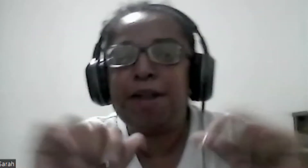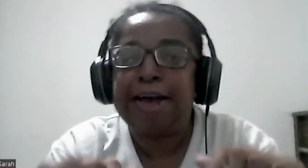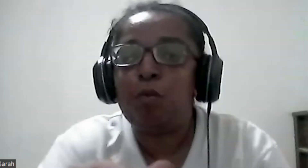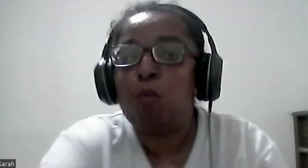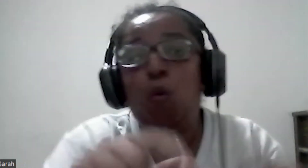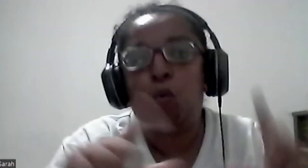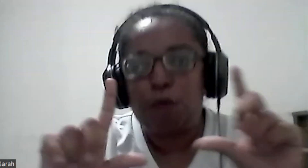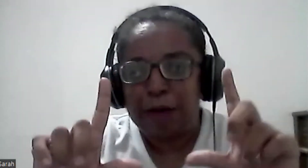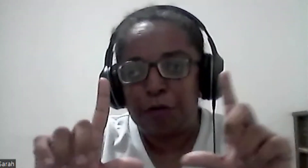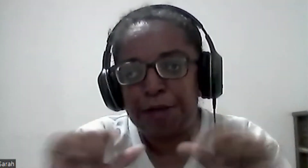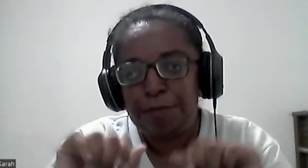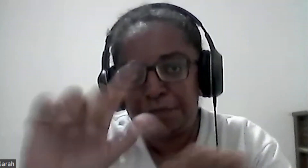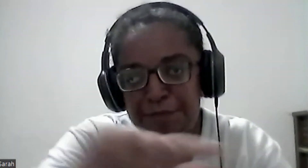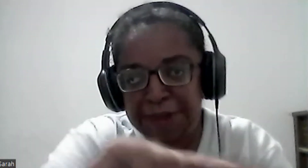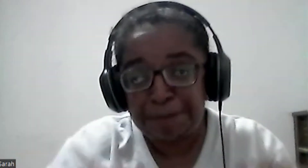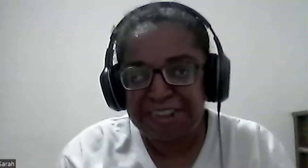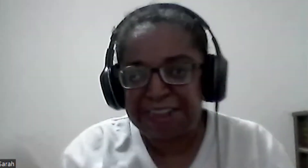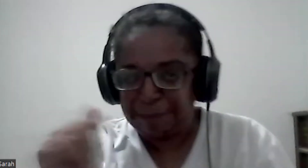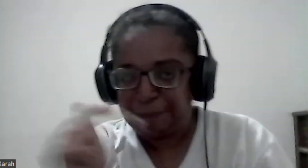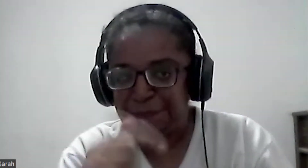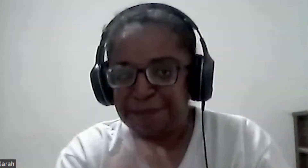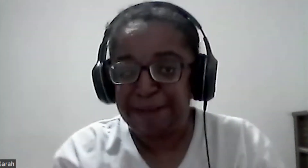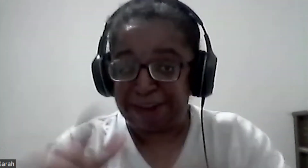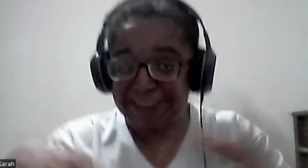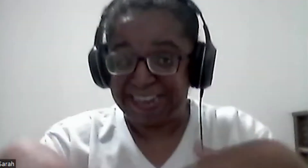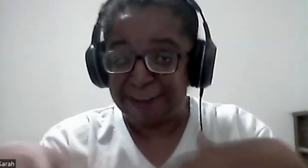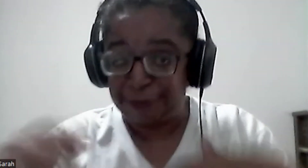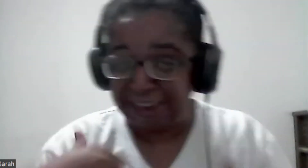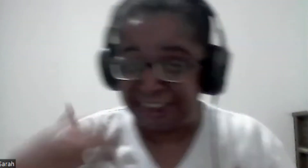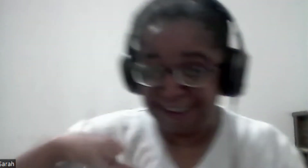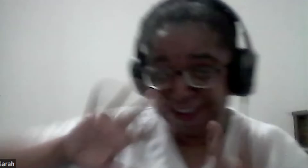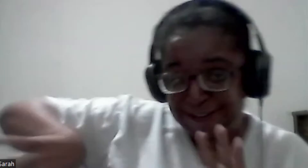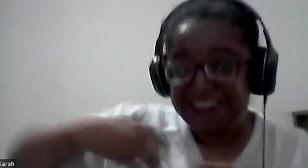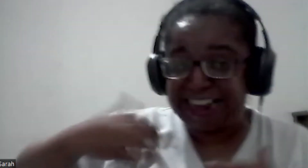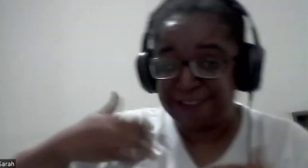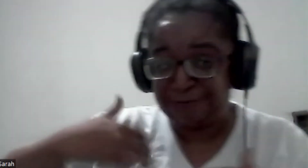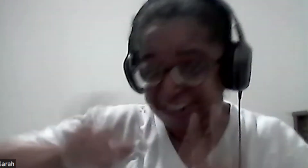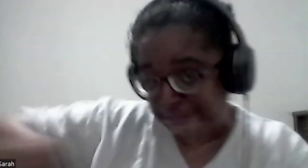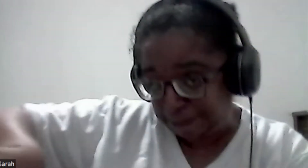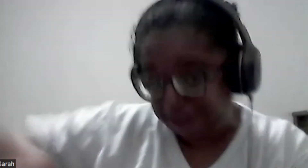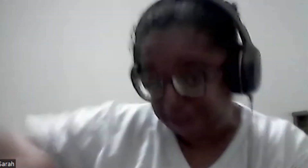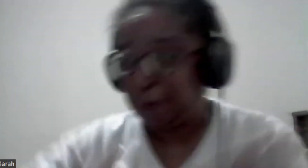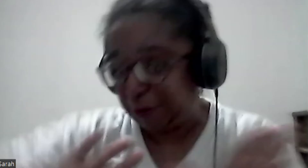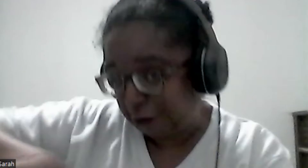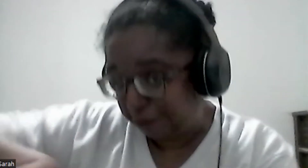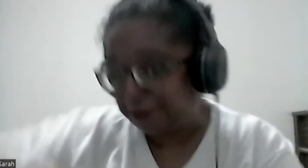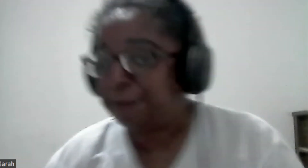Implantaram o Hugo na empresa para tentar ajudar, né? Classificar a minha pessoa, jogar eu lá no